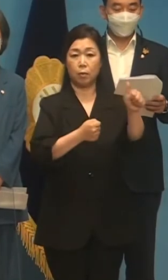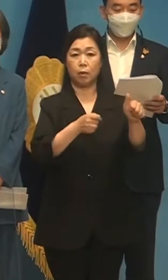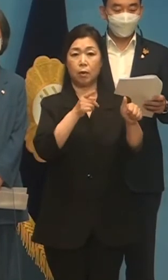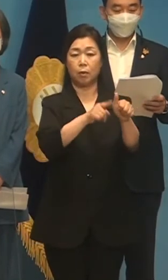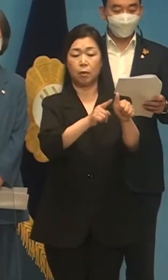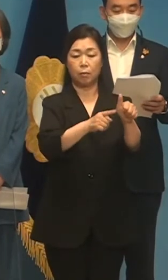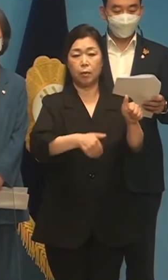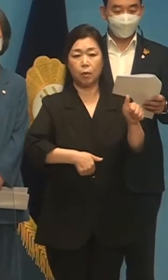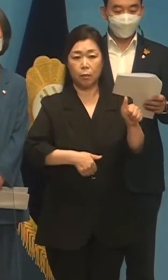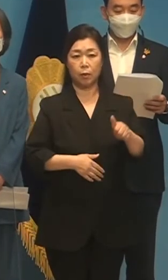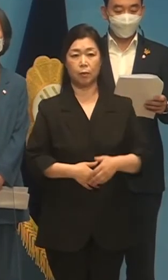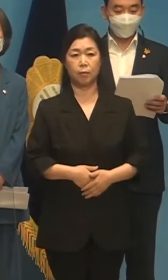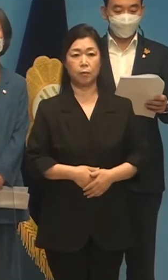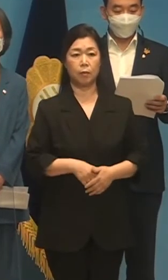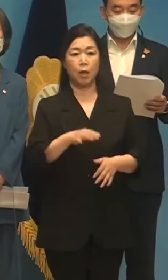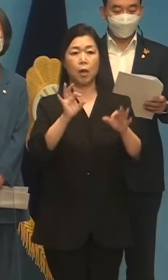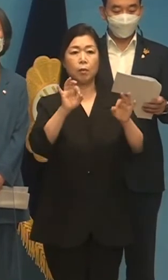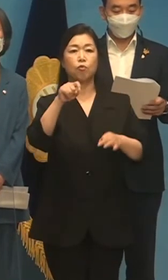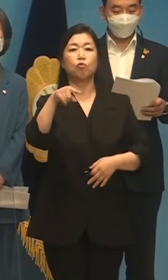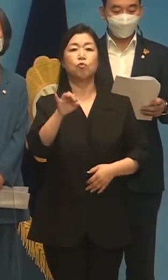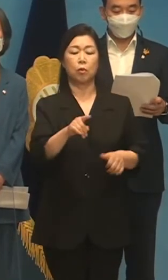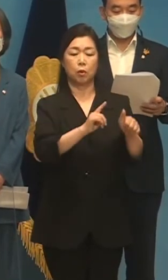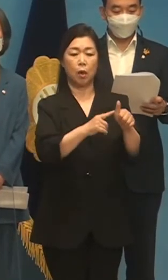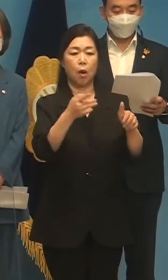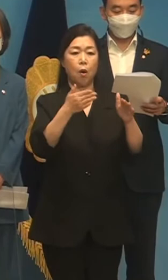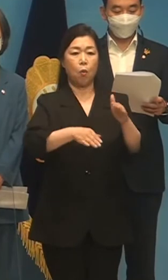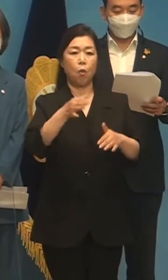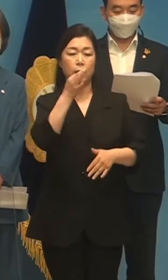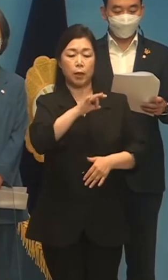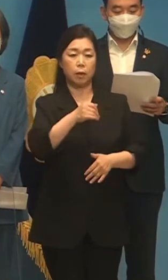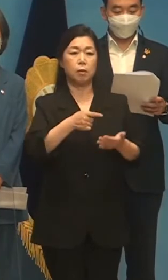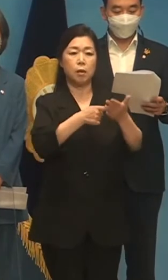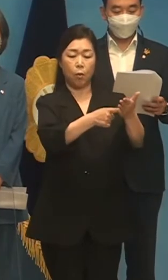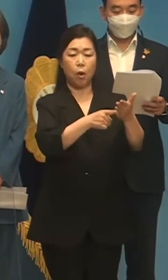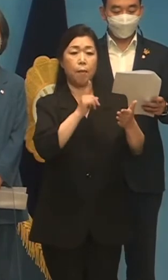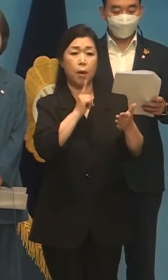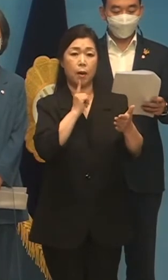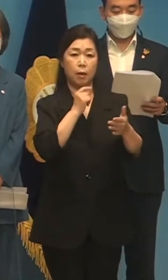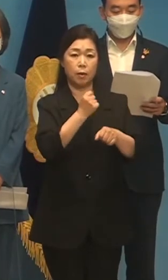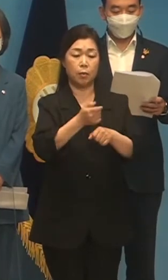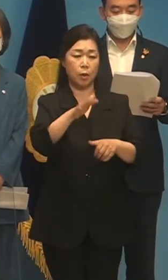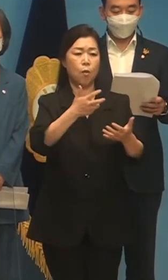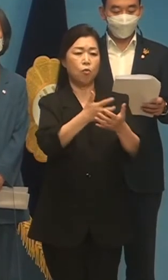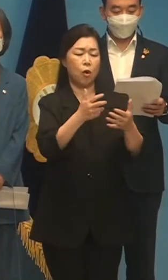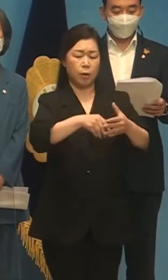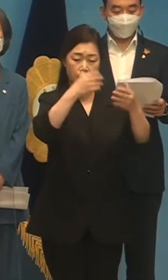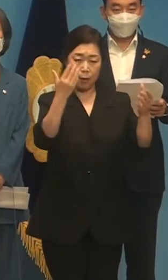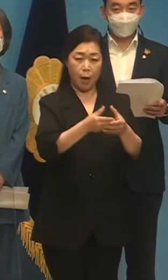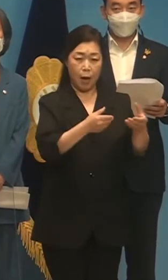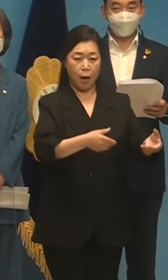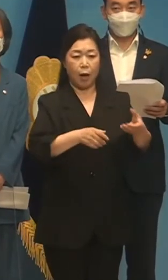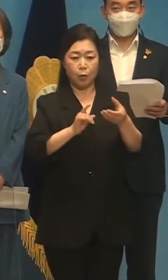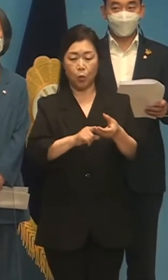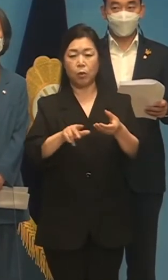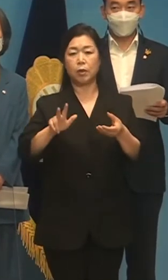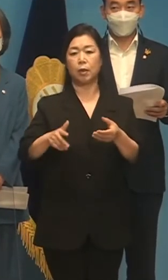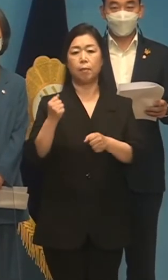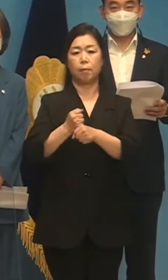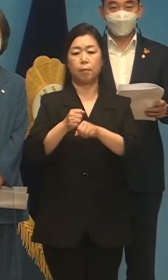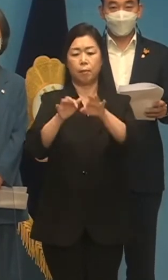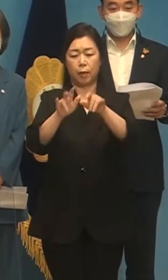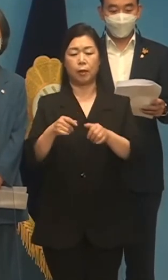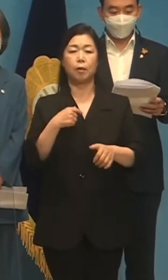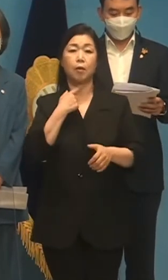바랍니다. 당사자인 김웅 의원은 스스로 공익제보라 강변한 해당 문건 전체와 자신이 직접